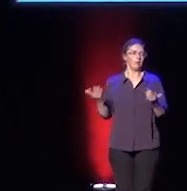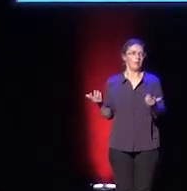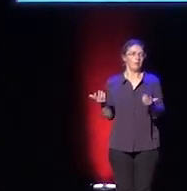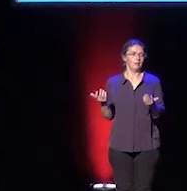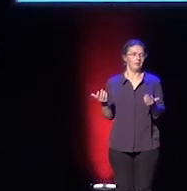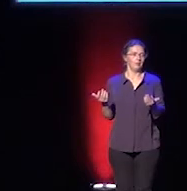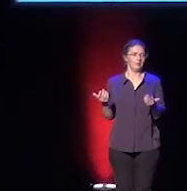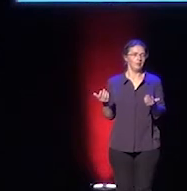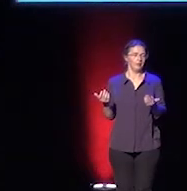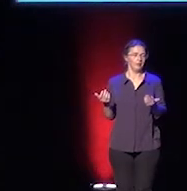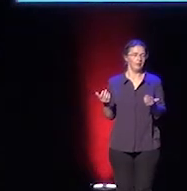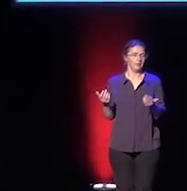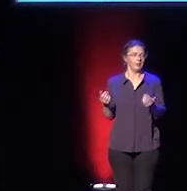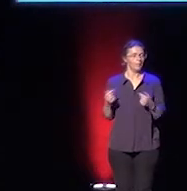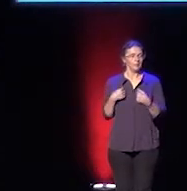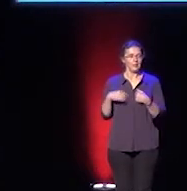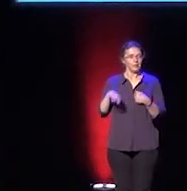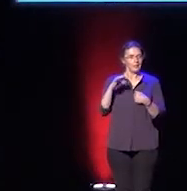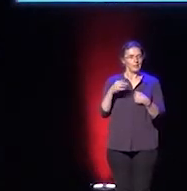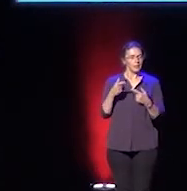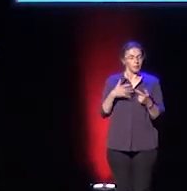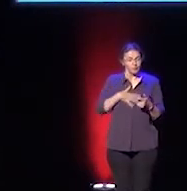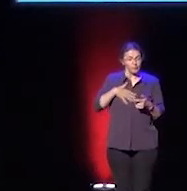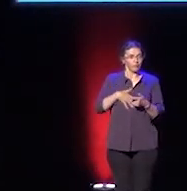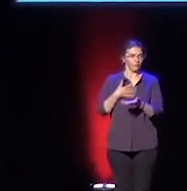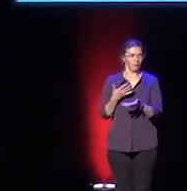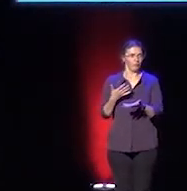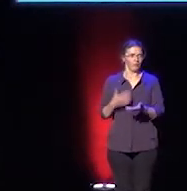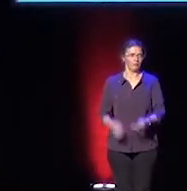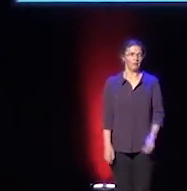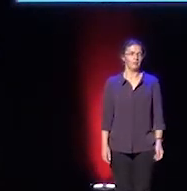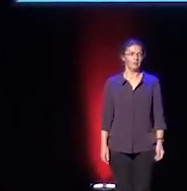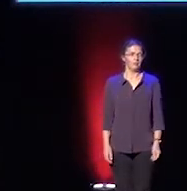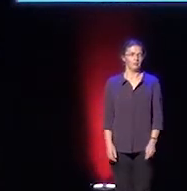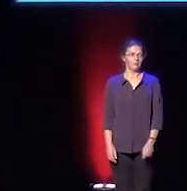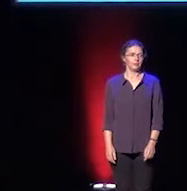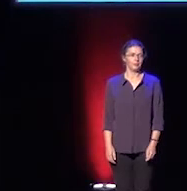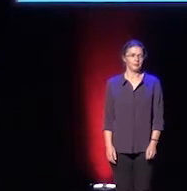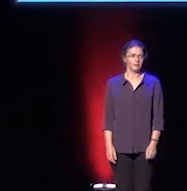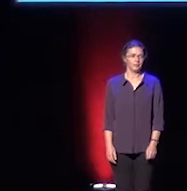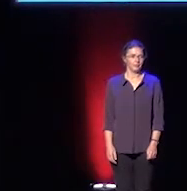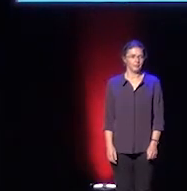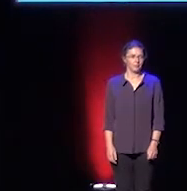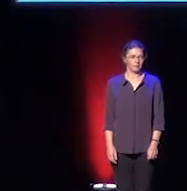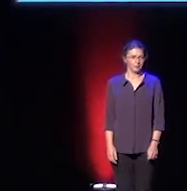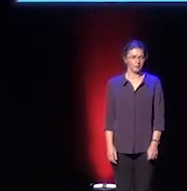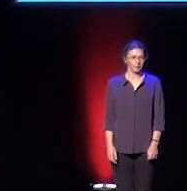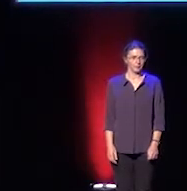gegeben zu haben. Ich finde, das ist beschämend. Mehr nicht.